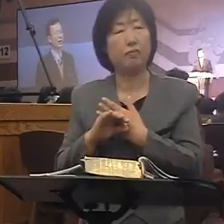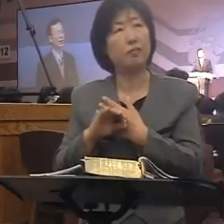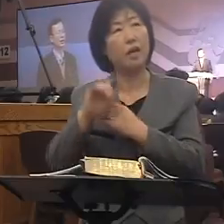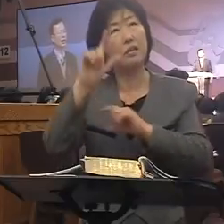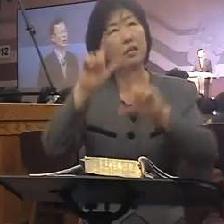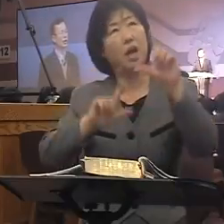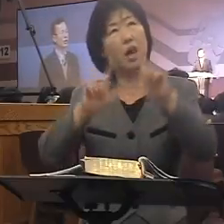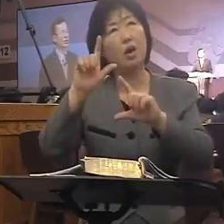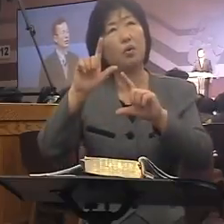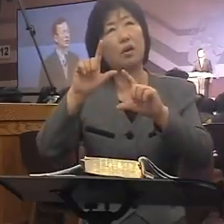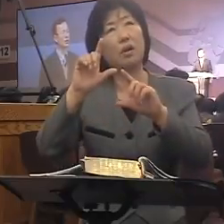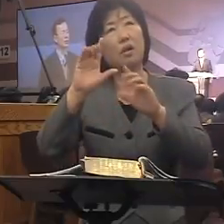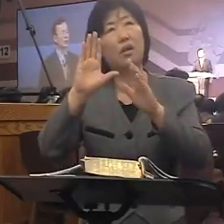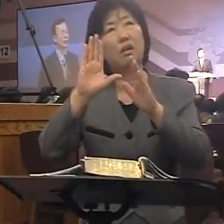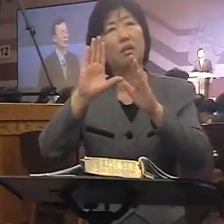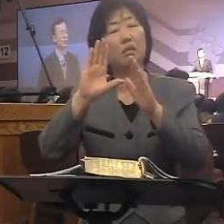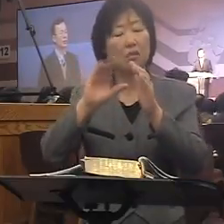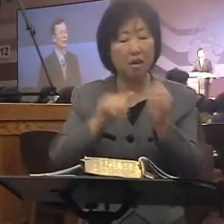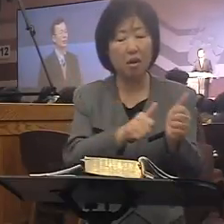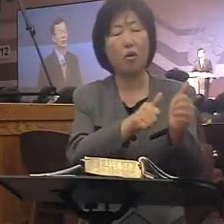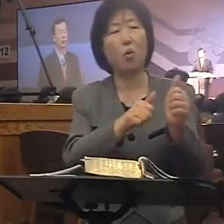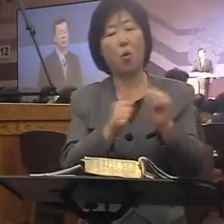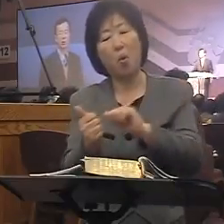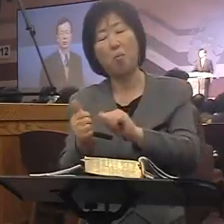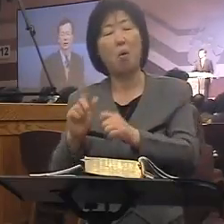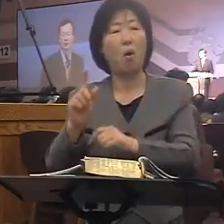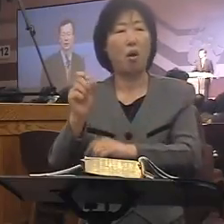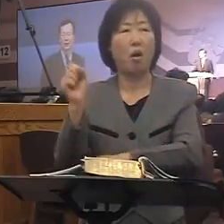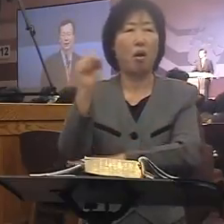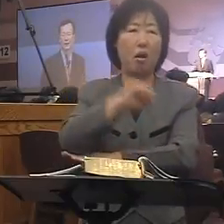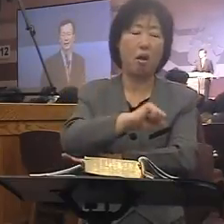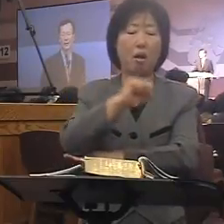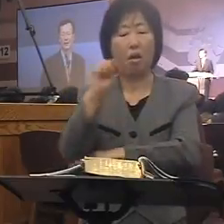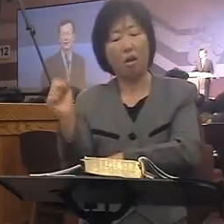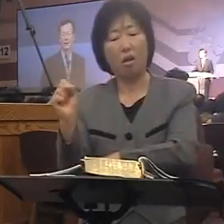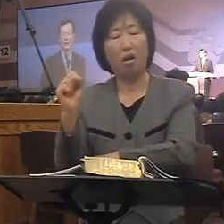상황에 따라 이리저리 흔들리고 뒤죽박죽됩니다.